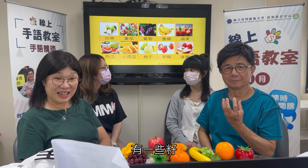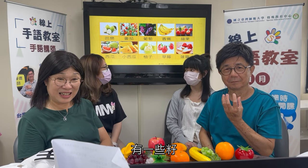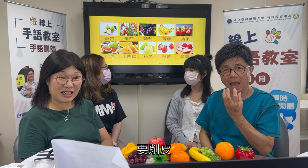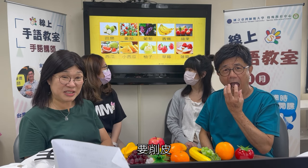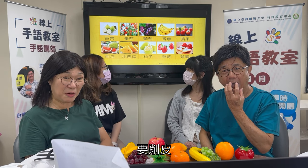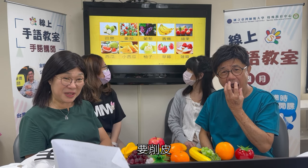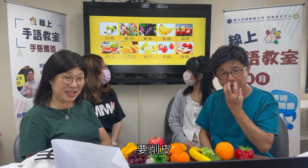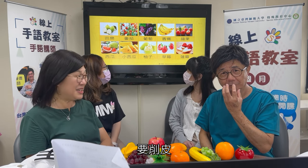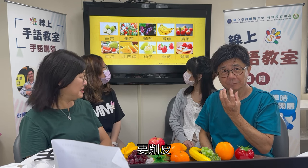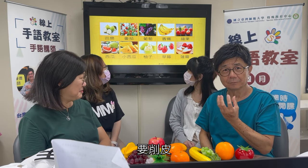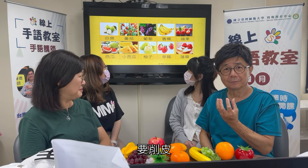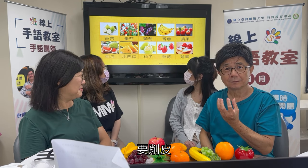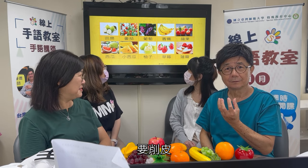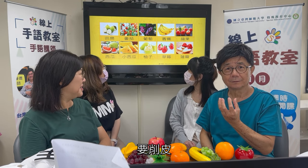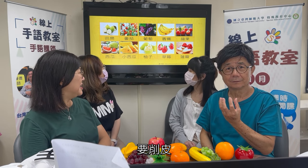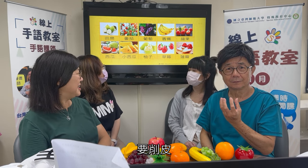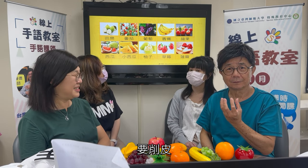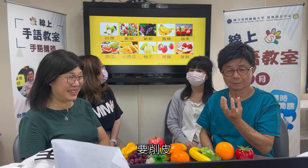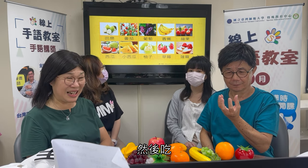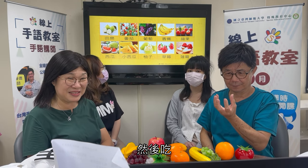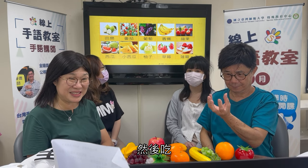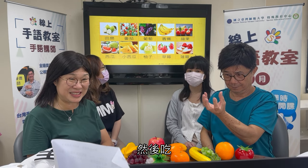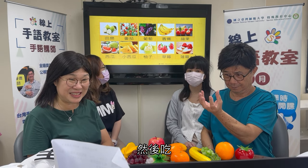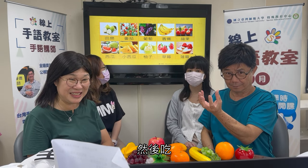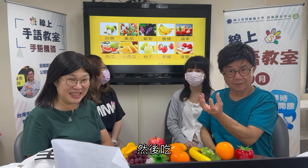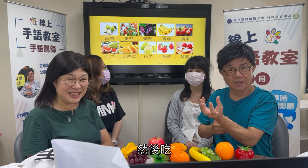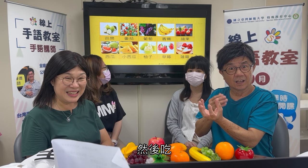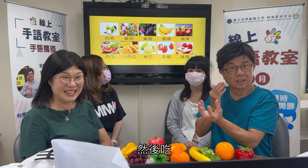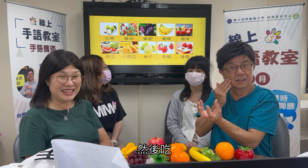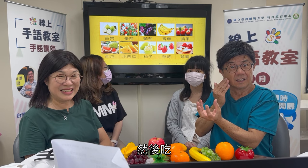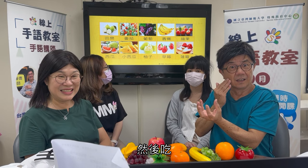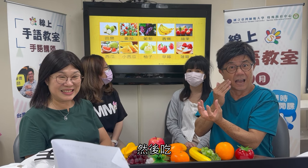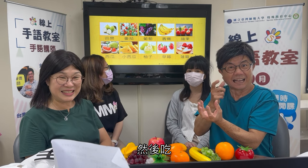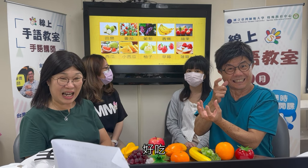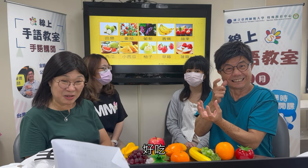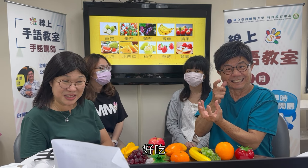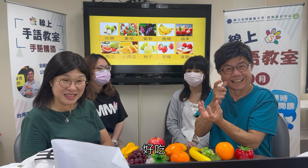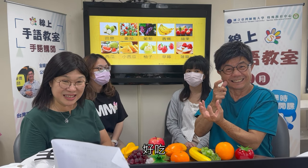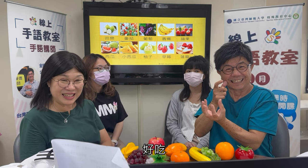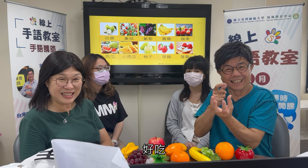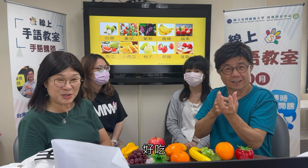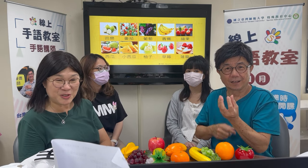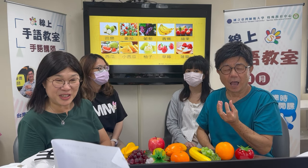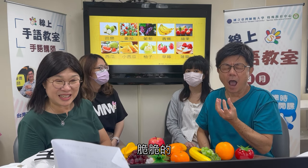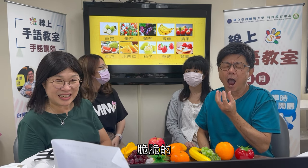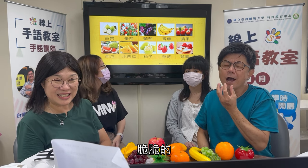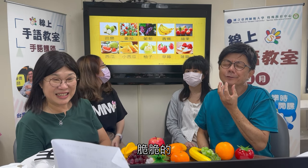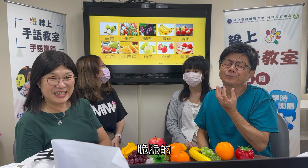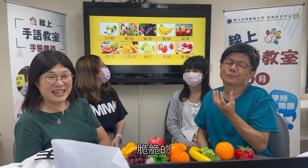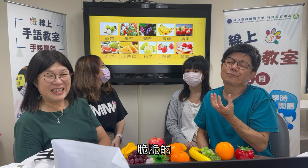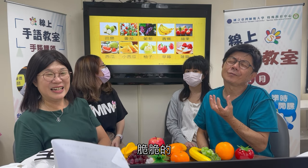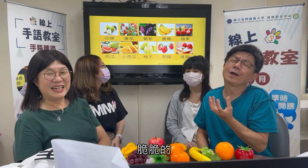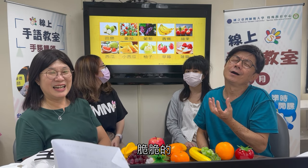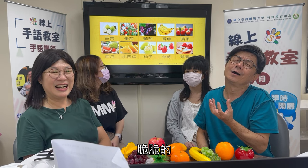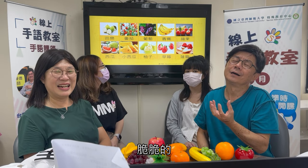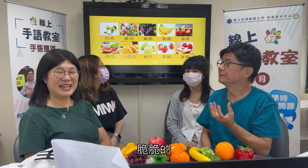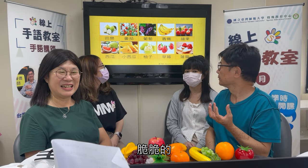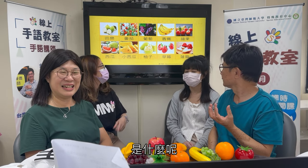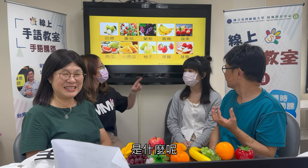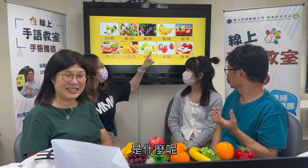要削皮，然后吃，是好吃，硬脆脆的啊，是